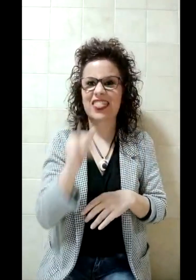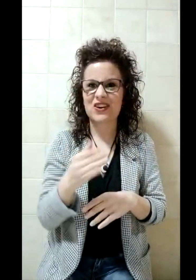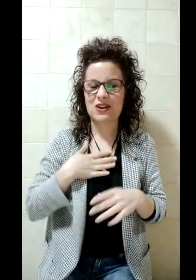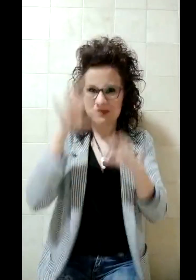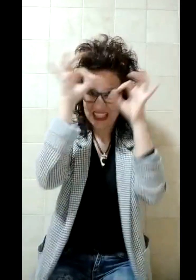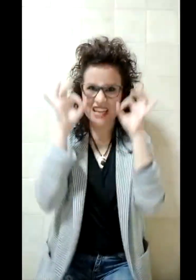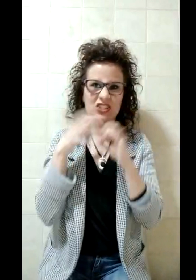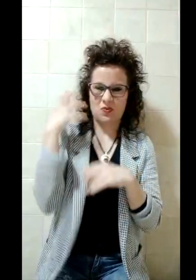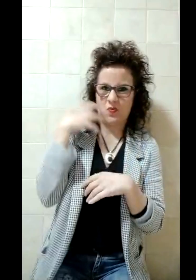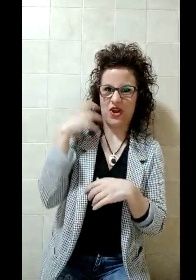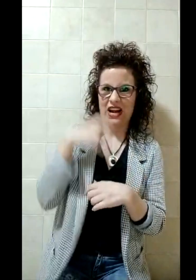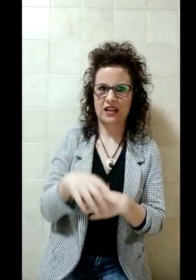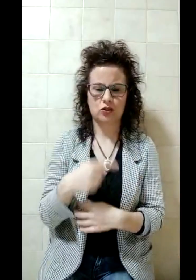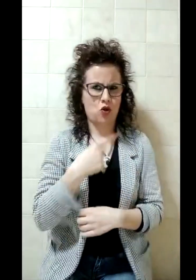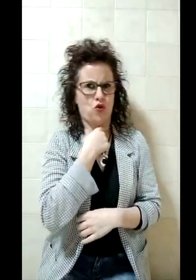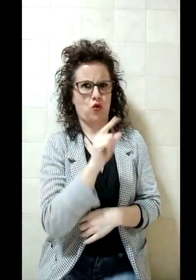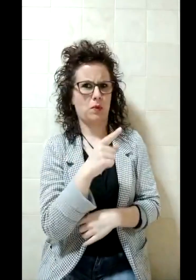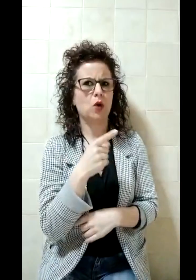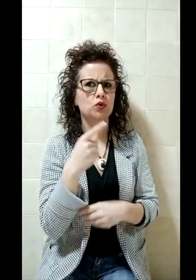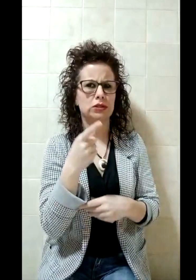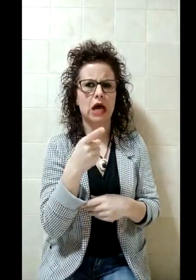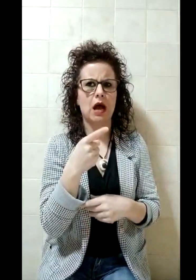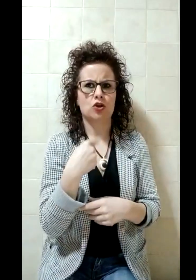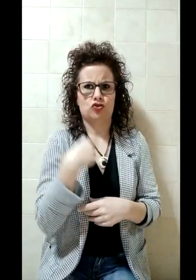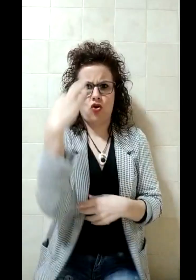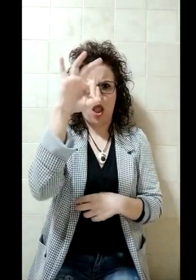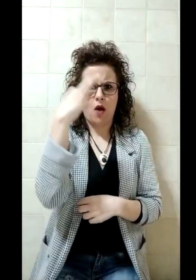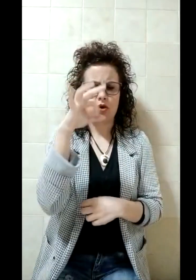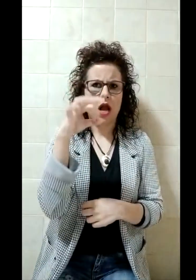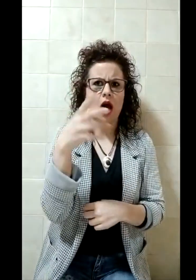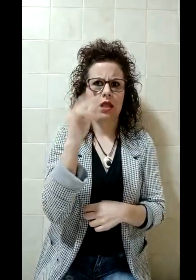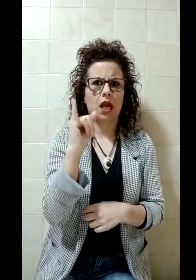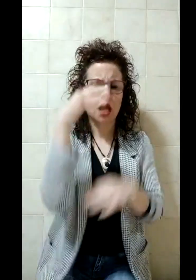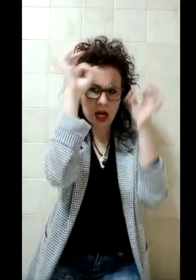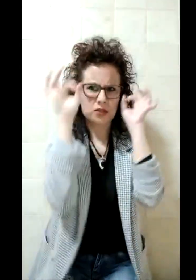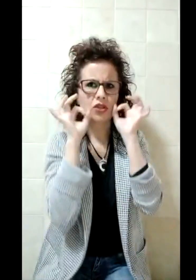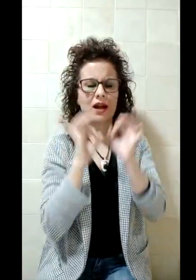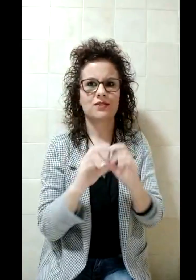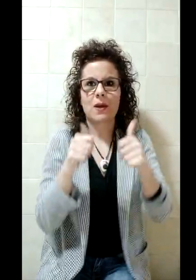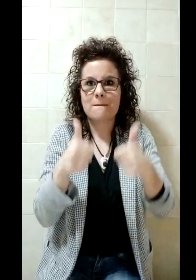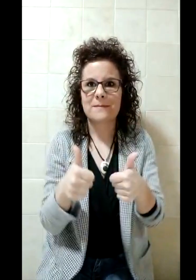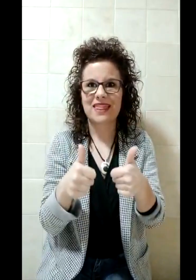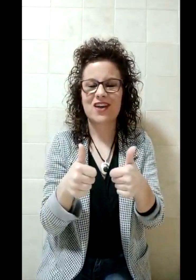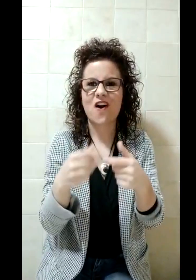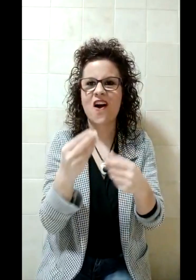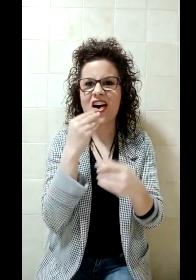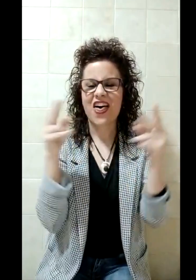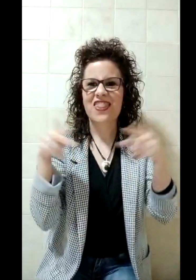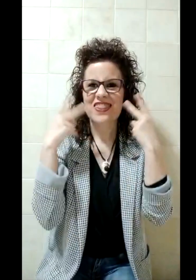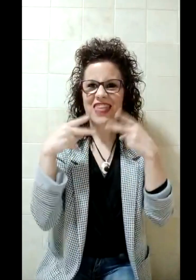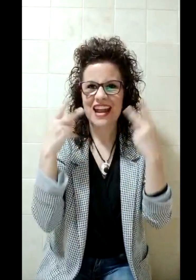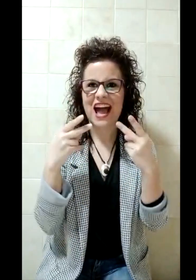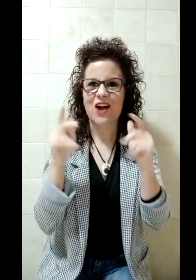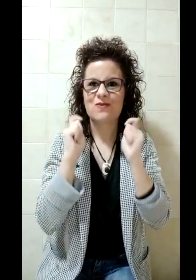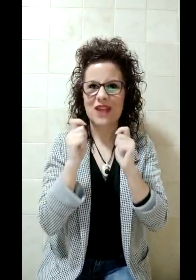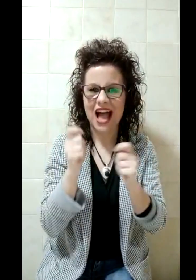sarampión azul», dijo. «Mis granitos son muy extraños». No le gustaba ser la única que no tuviera granitos en la cara. Entonces